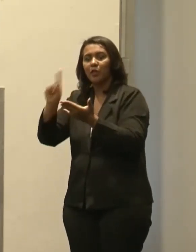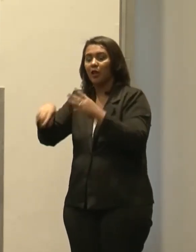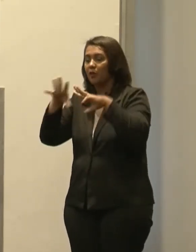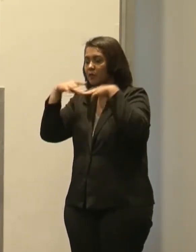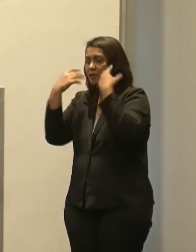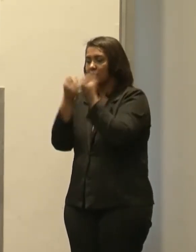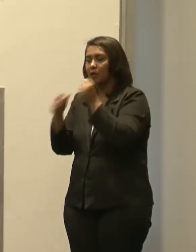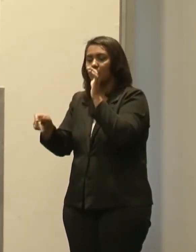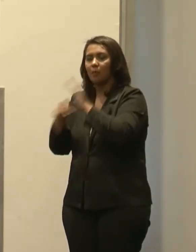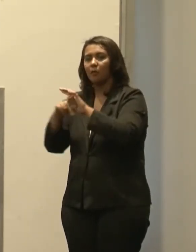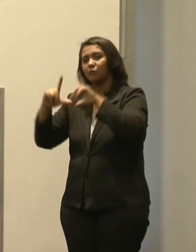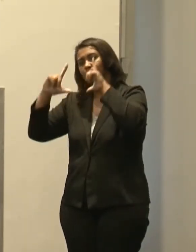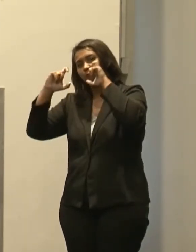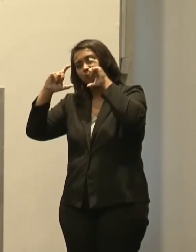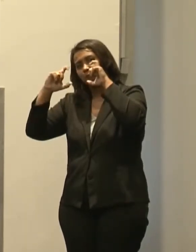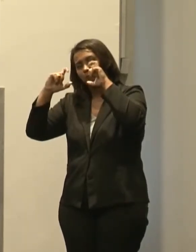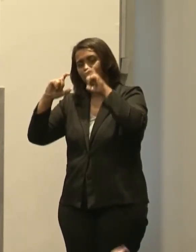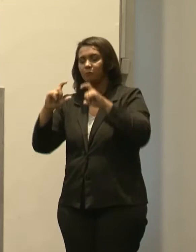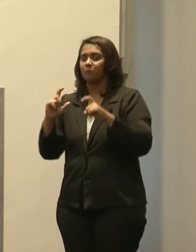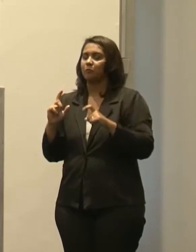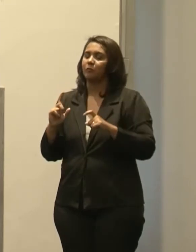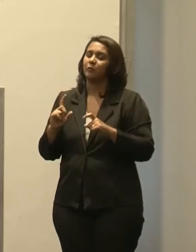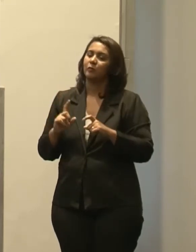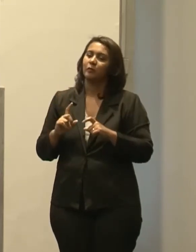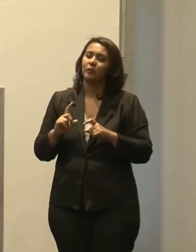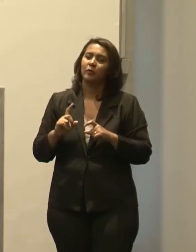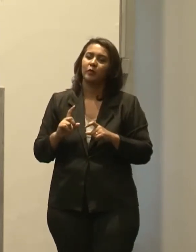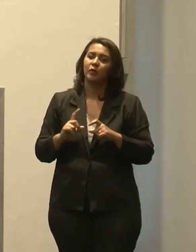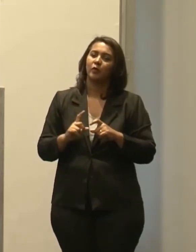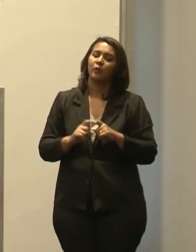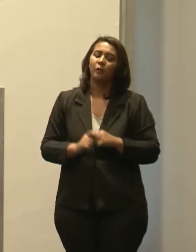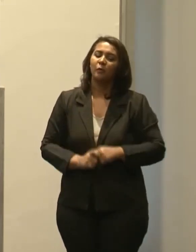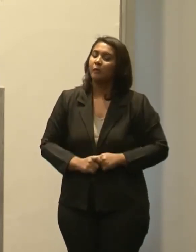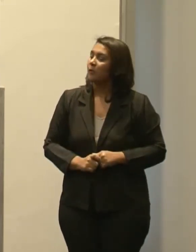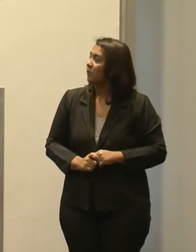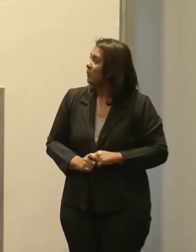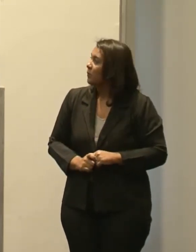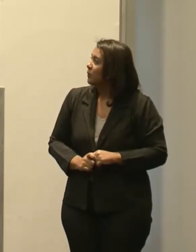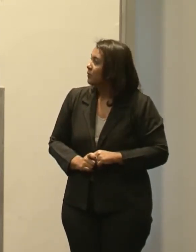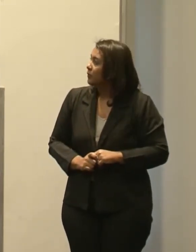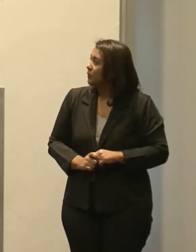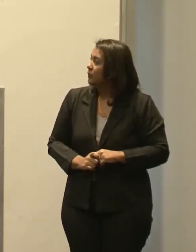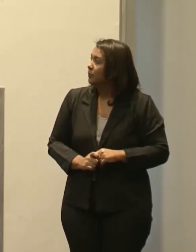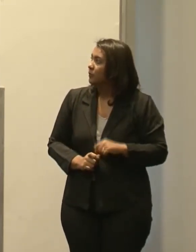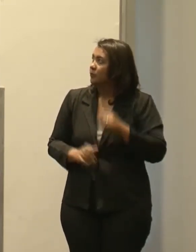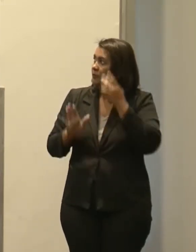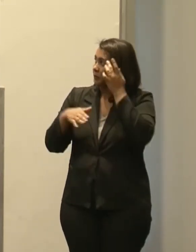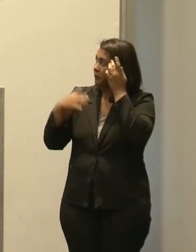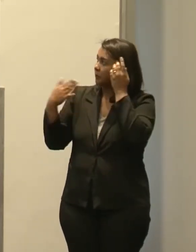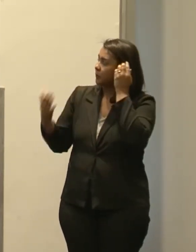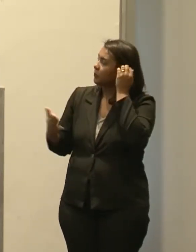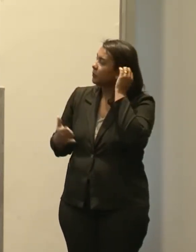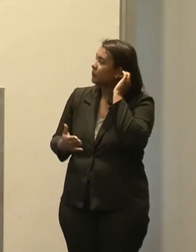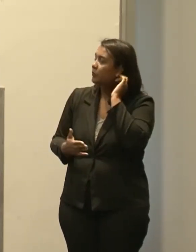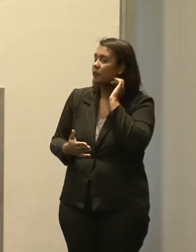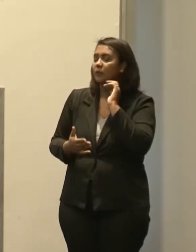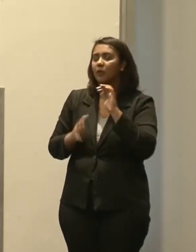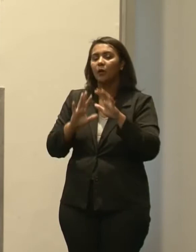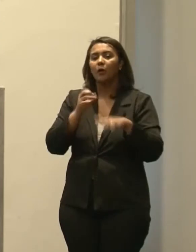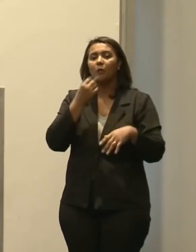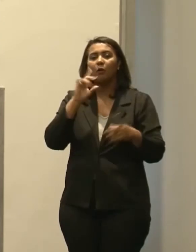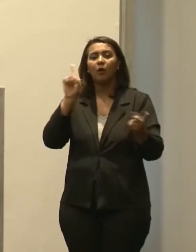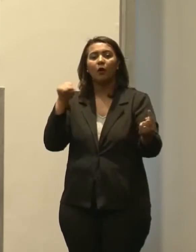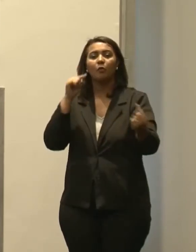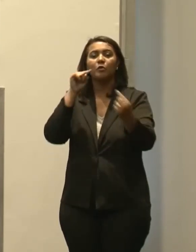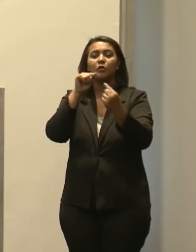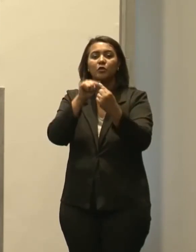fotografia do Estação Juventude 2.0. Por favor, o próximo. Próximo slide. Bom, e o nosso